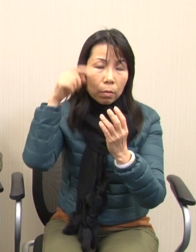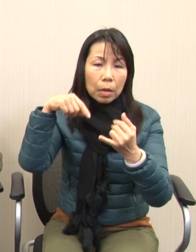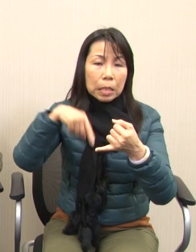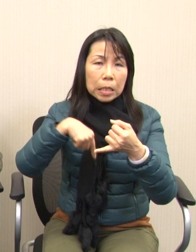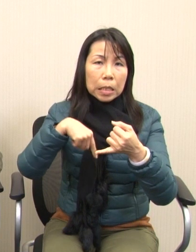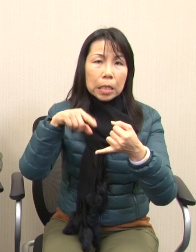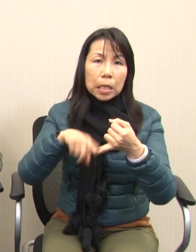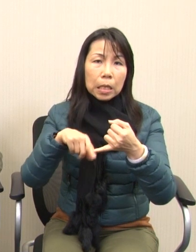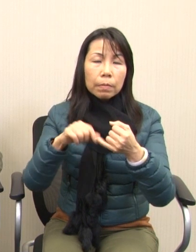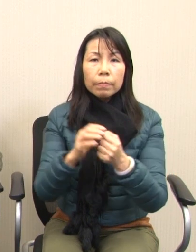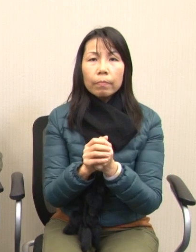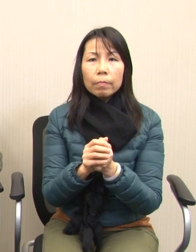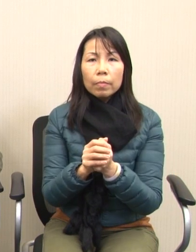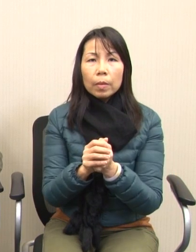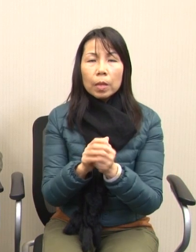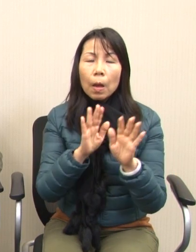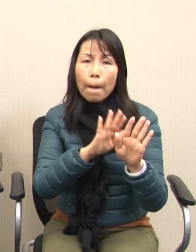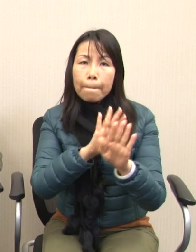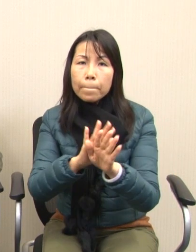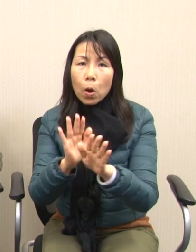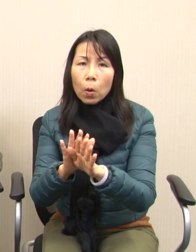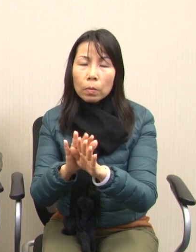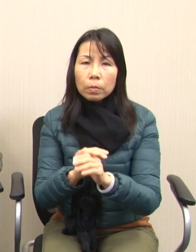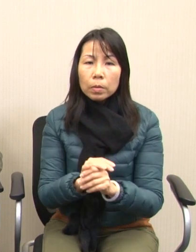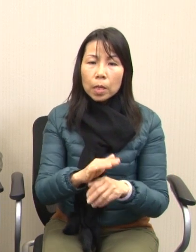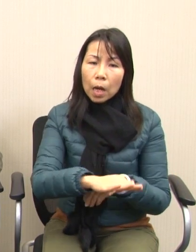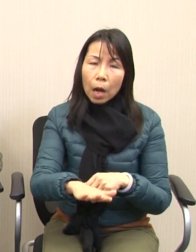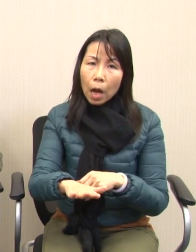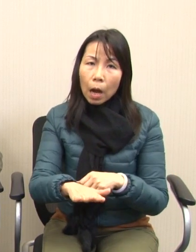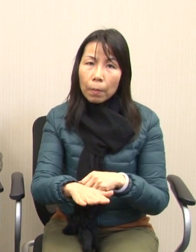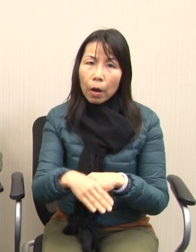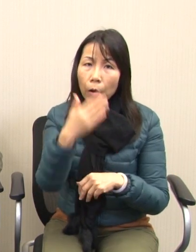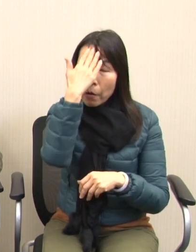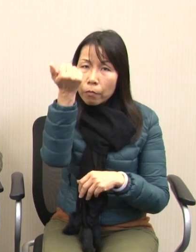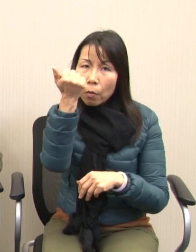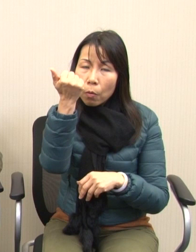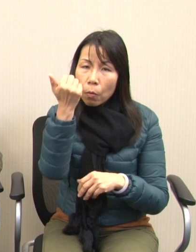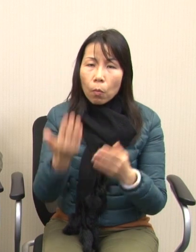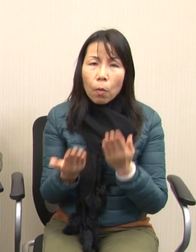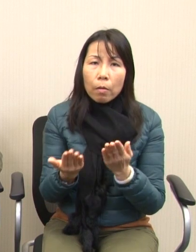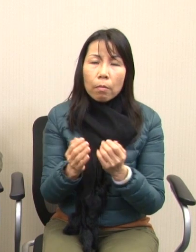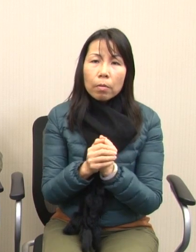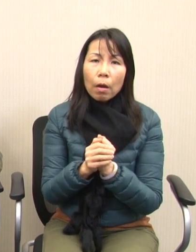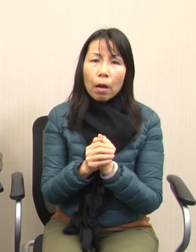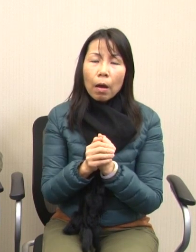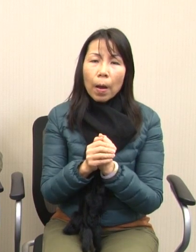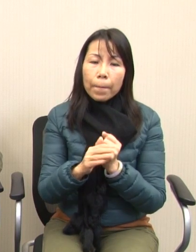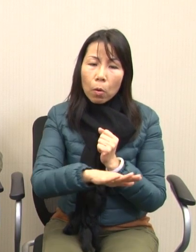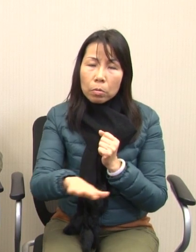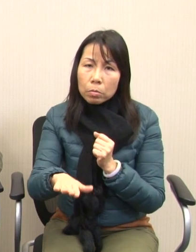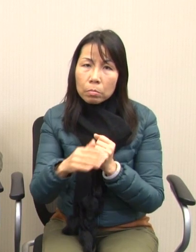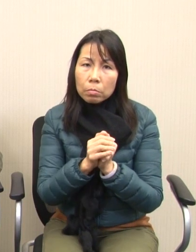緊你未來下一代係種福咧，定係為未來下一